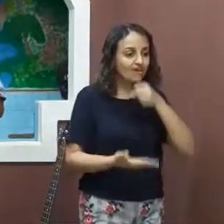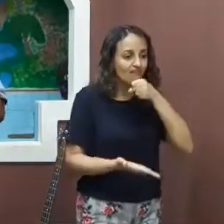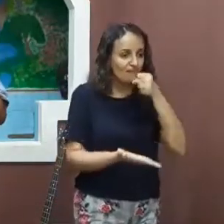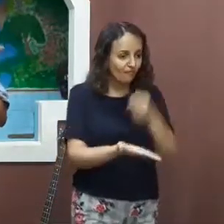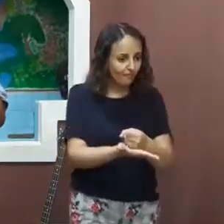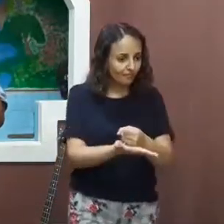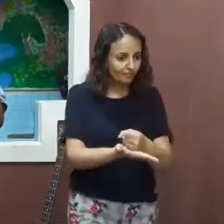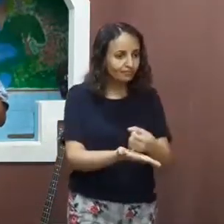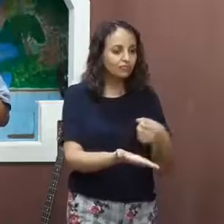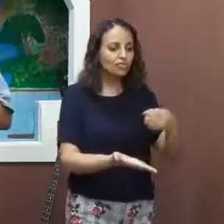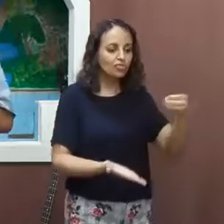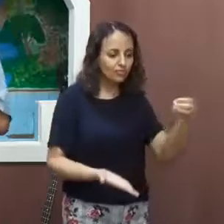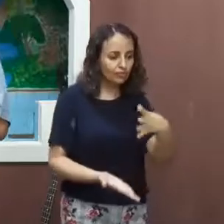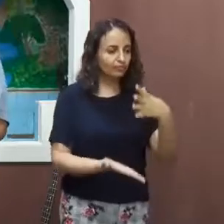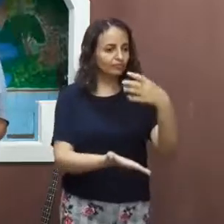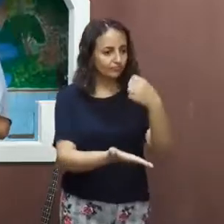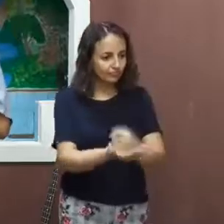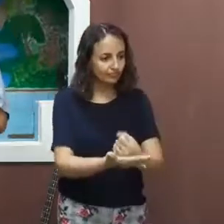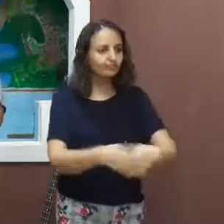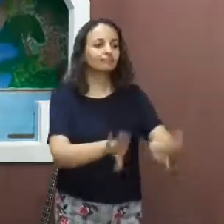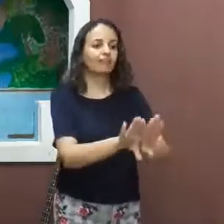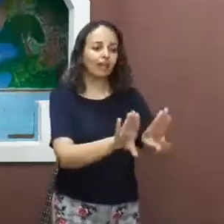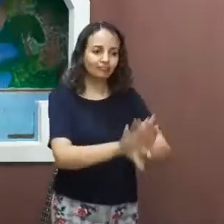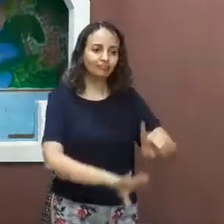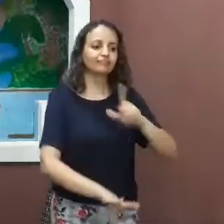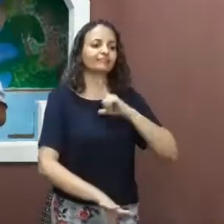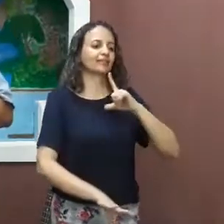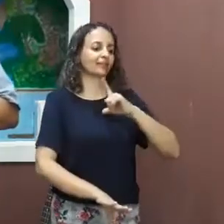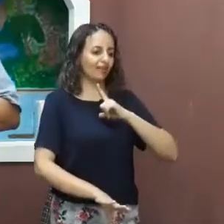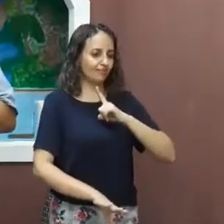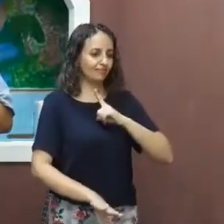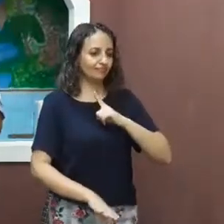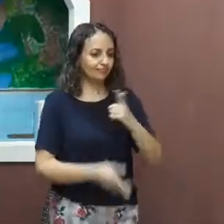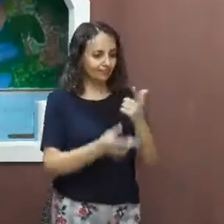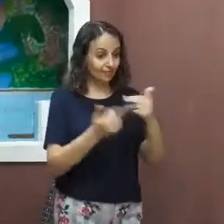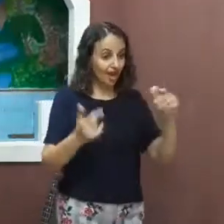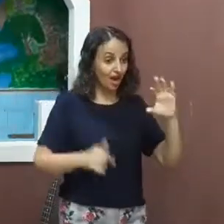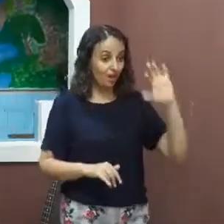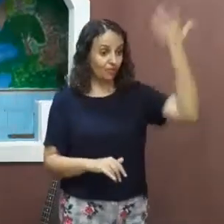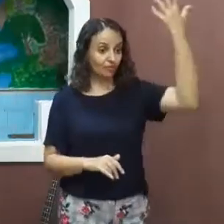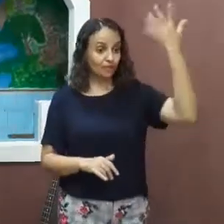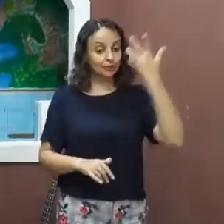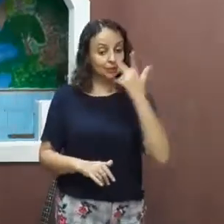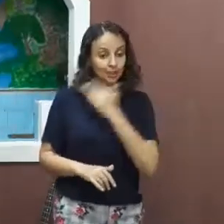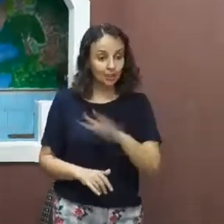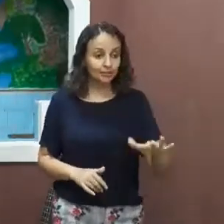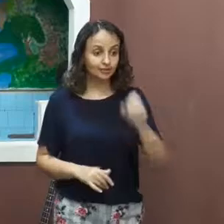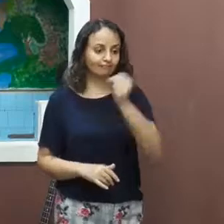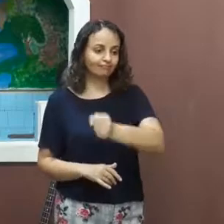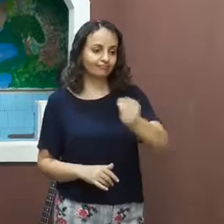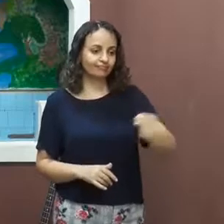seja, aquilo para qual nós trabalhamos, que é a nossa herança, são os nossos filhos, se